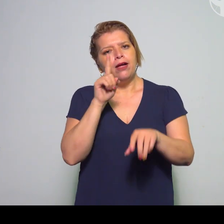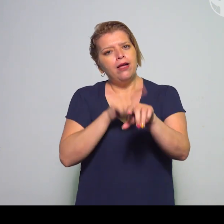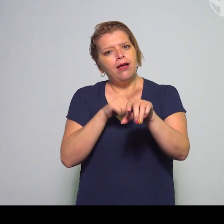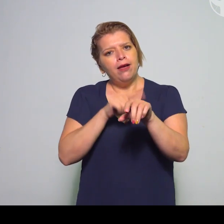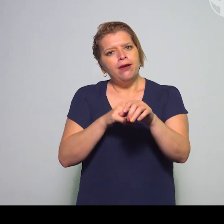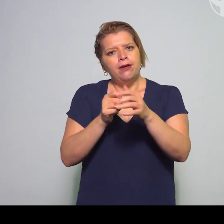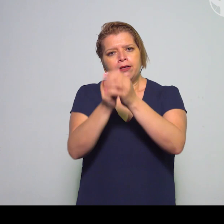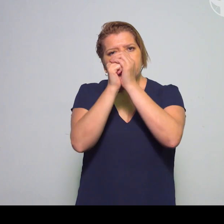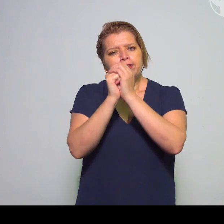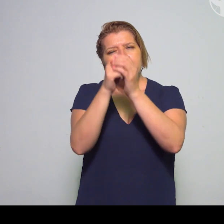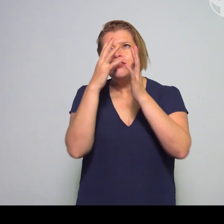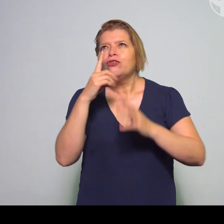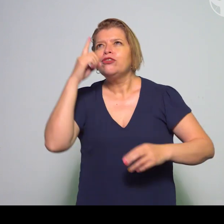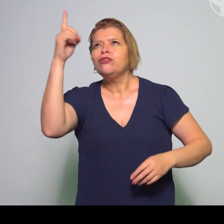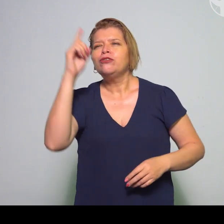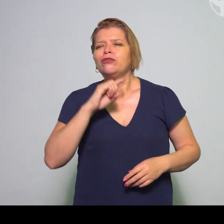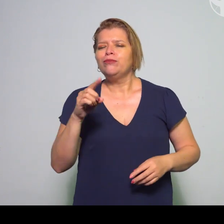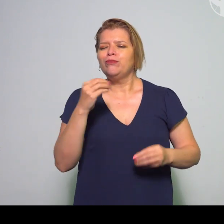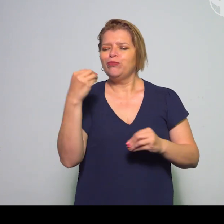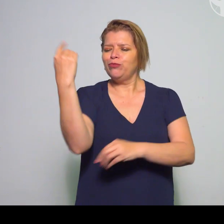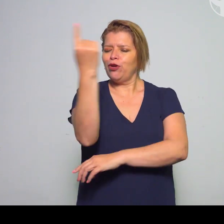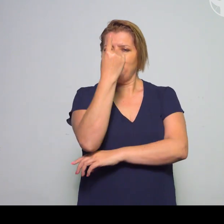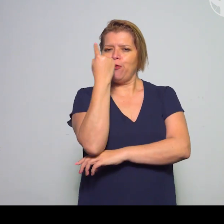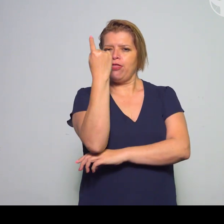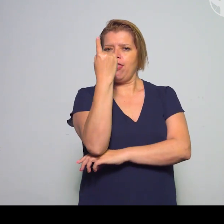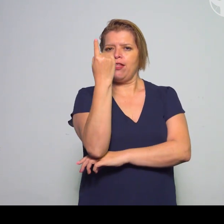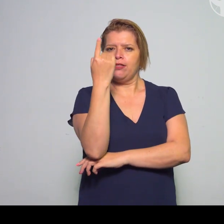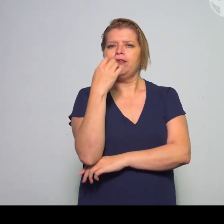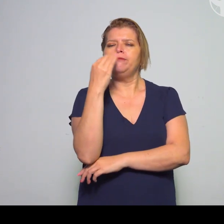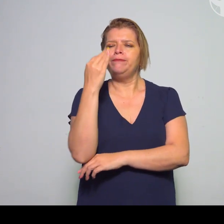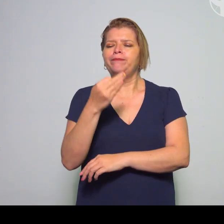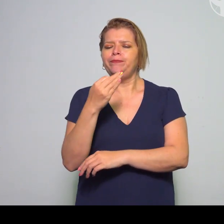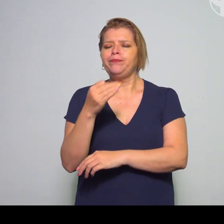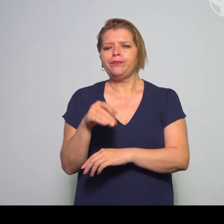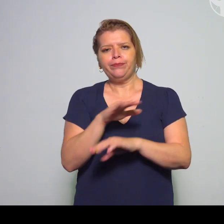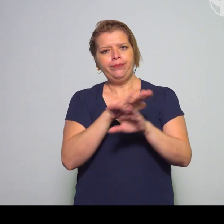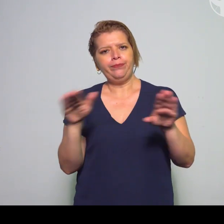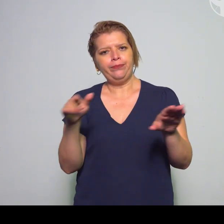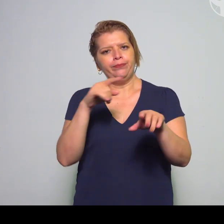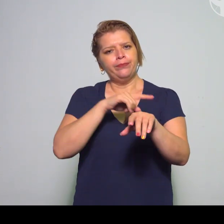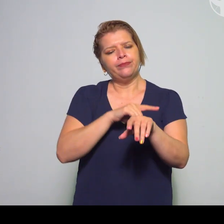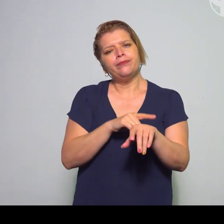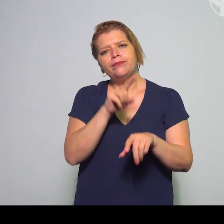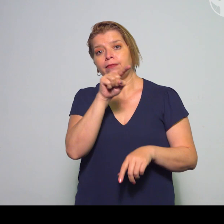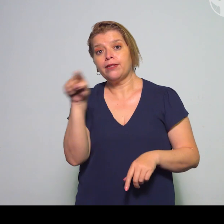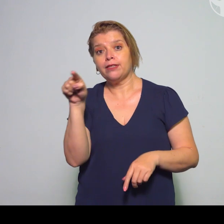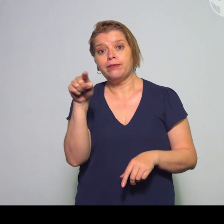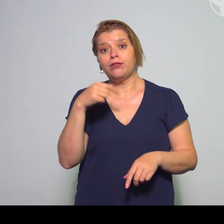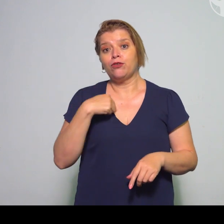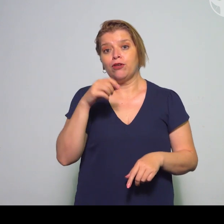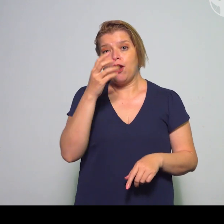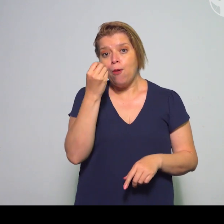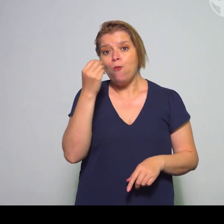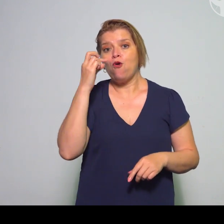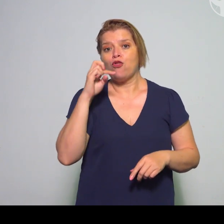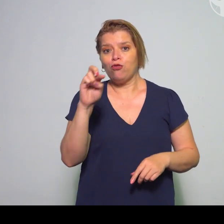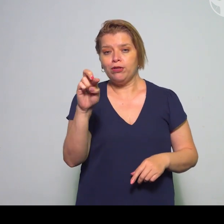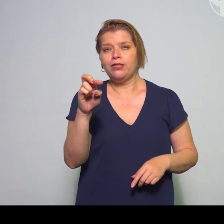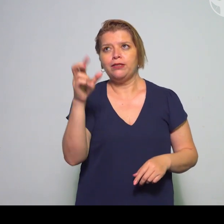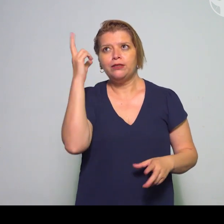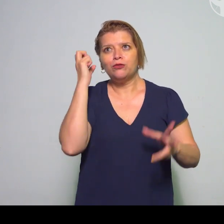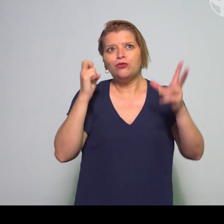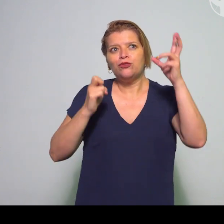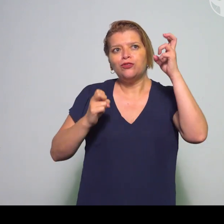tiempos de adoración con el Señor. Y durante estas últimas semanas he tenido la oportunidad